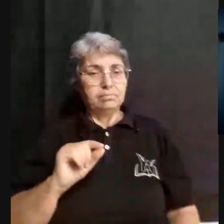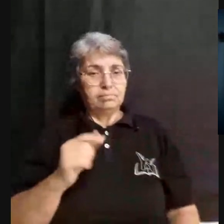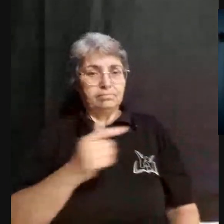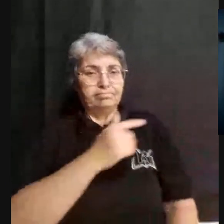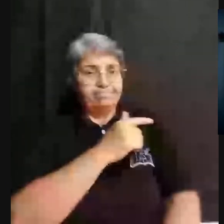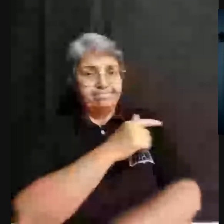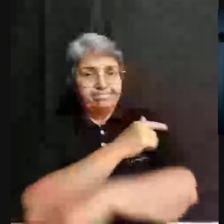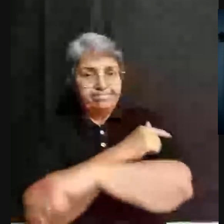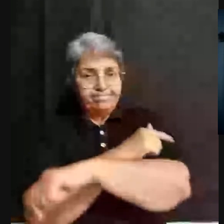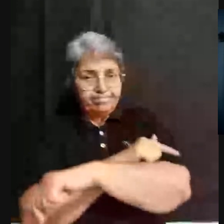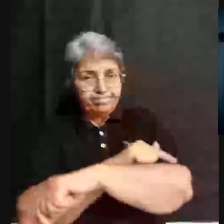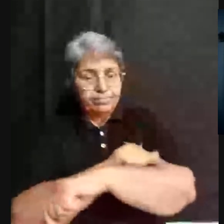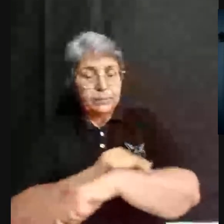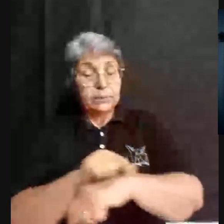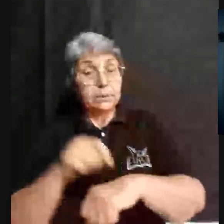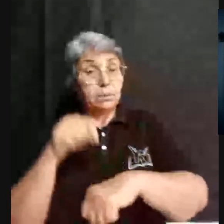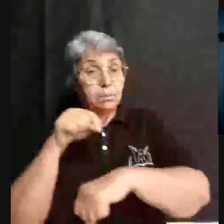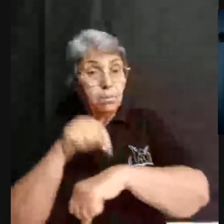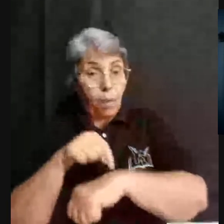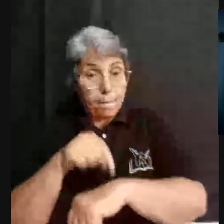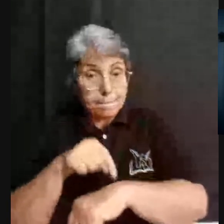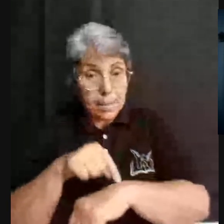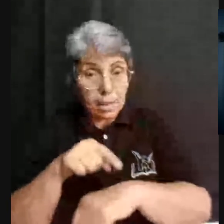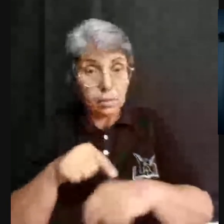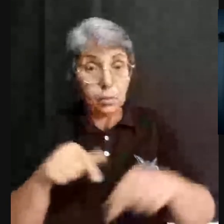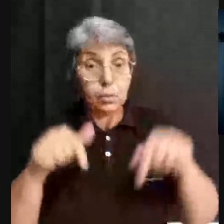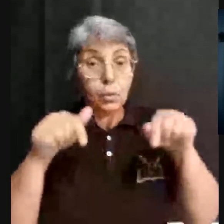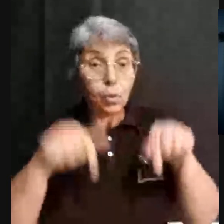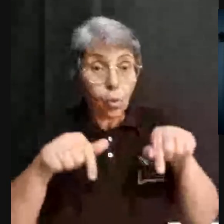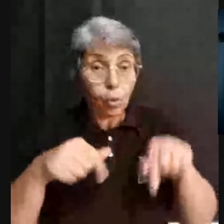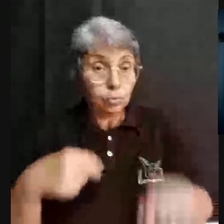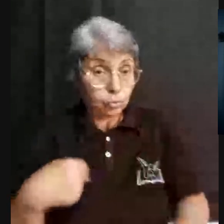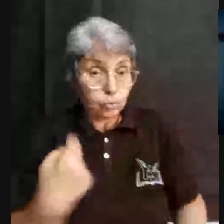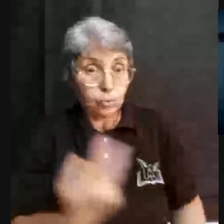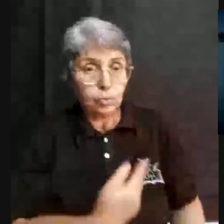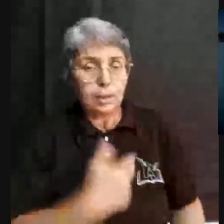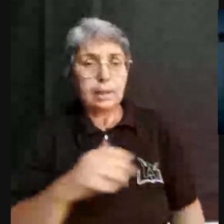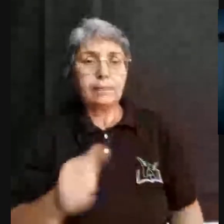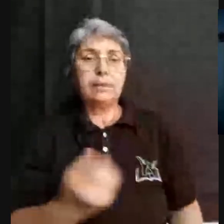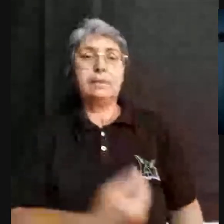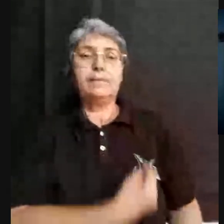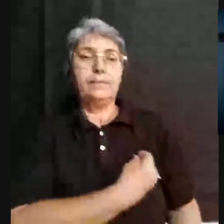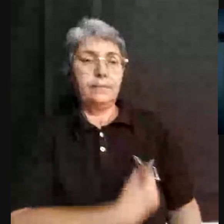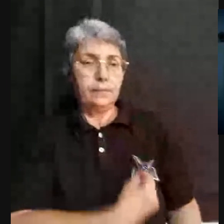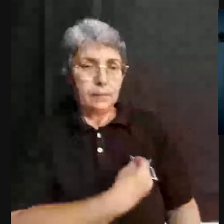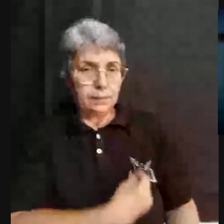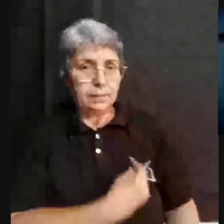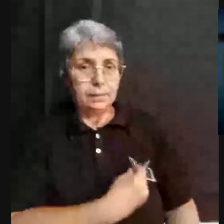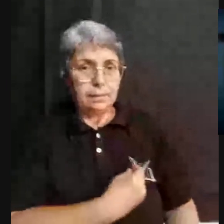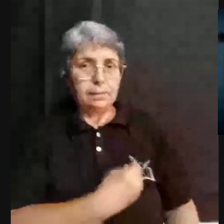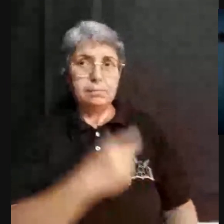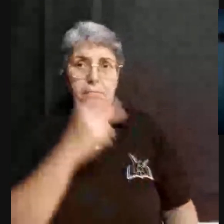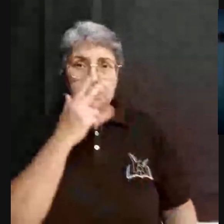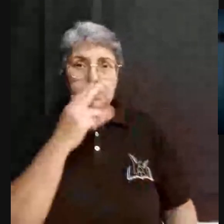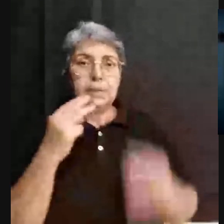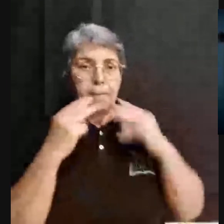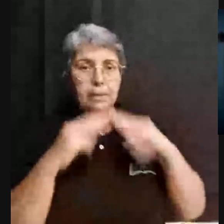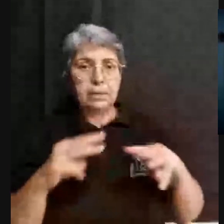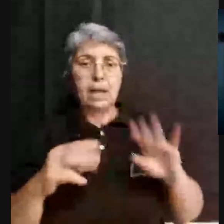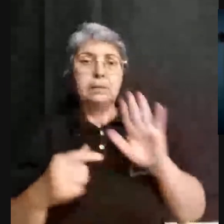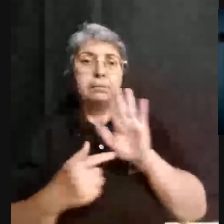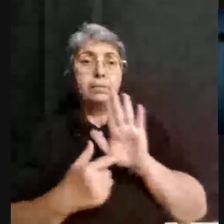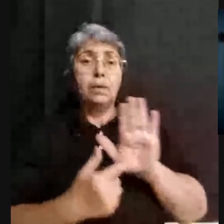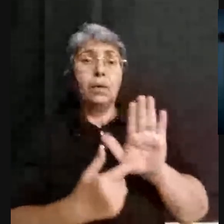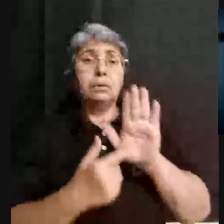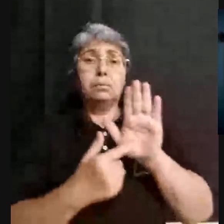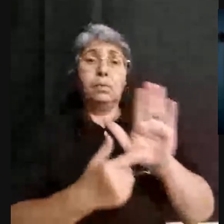esse momento que nós vivemos, porque, afinal de contas, é uma mensagem que tem vindo à tona novamente,